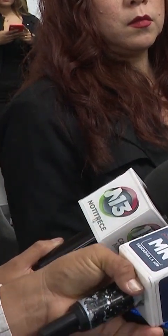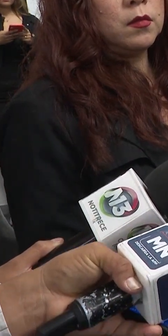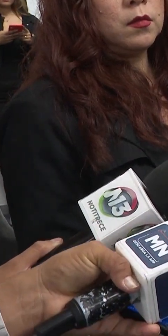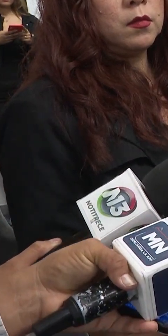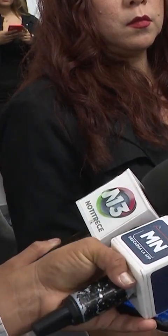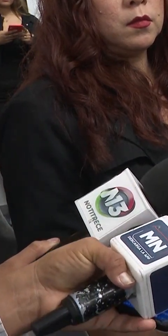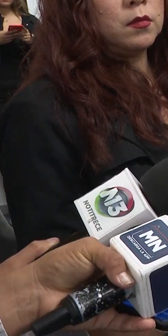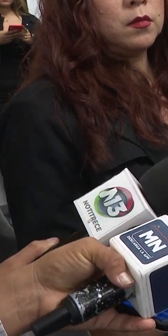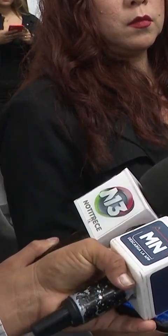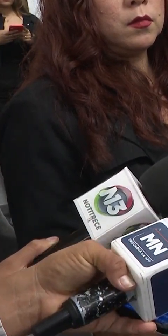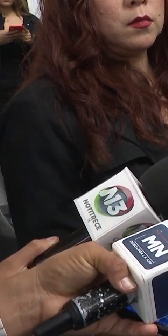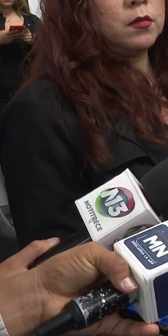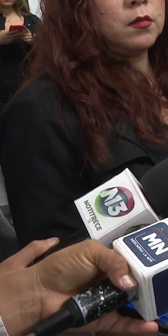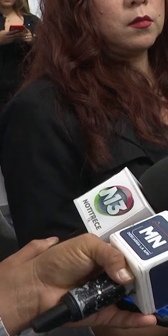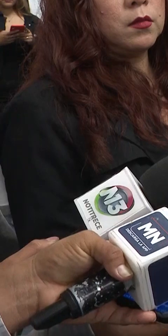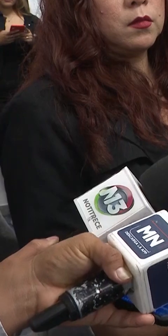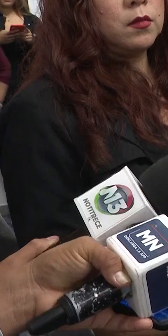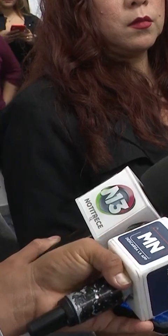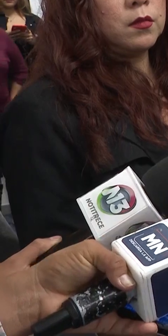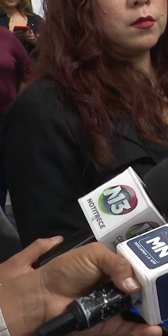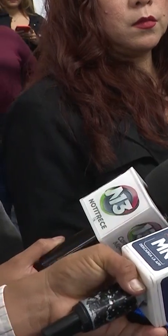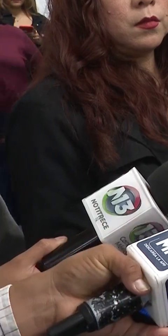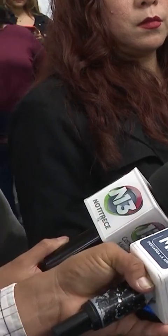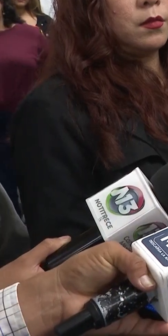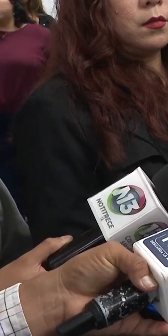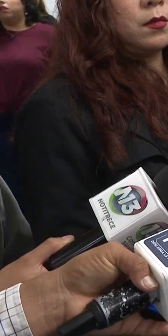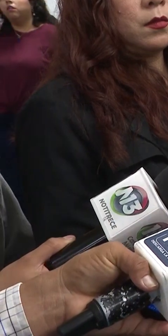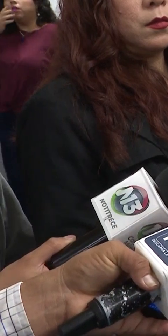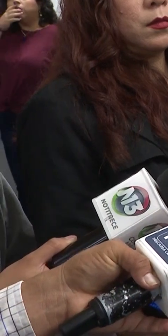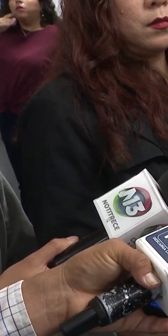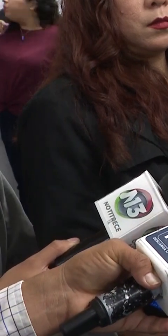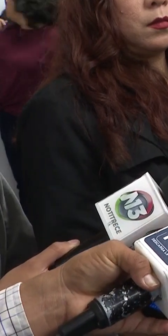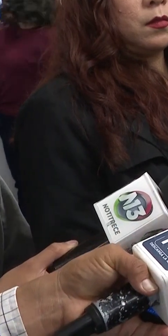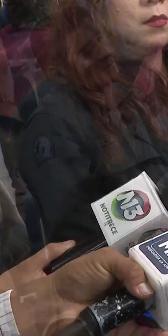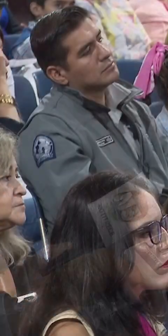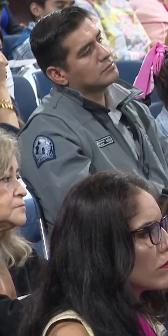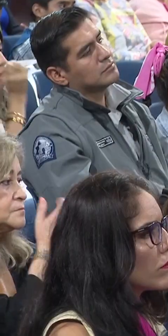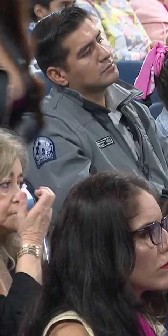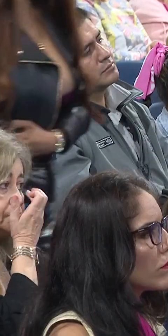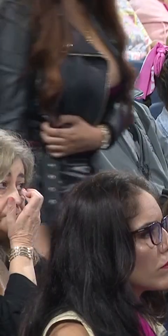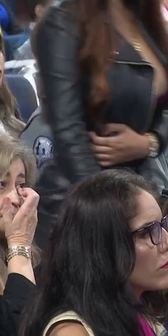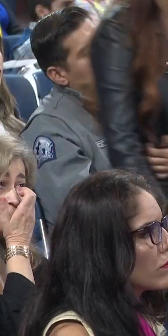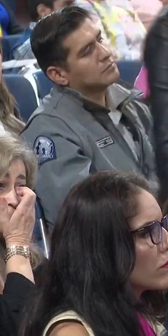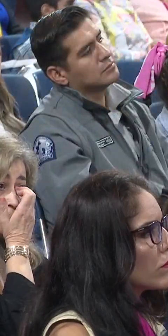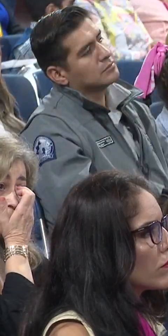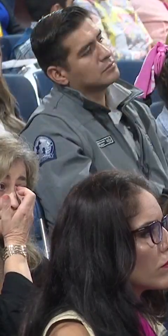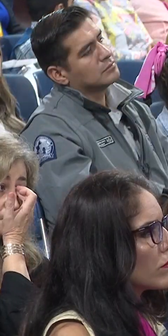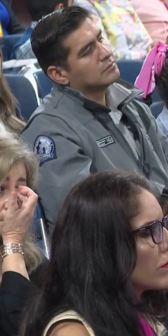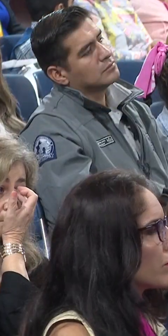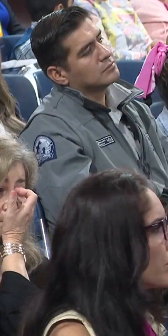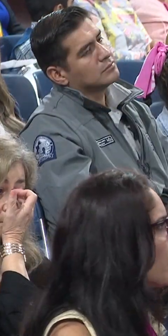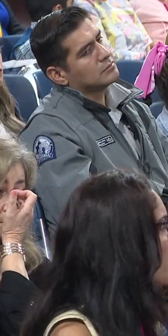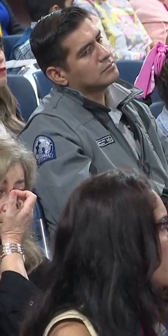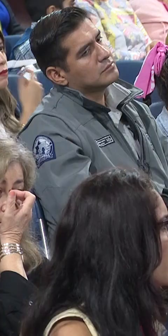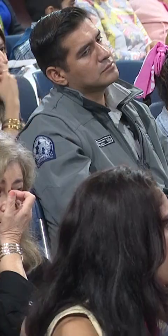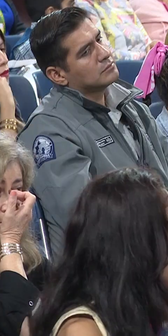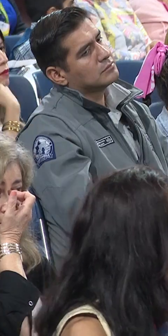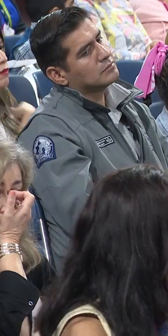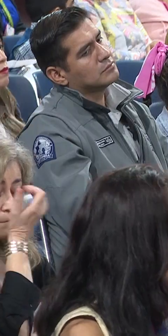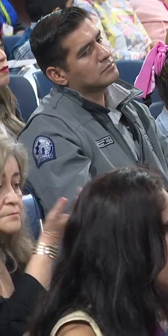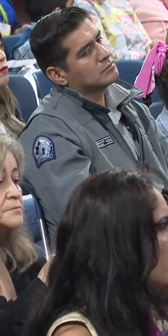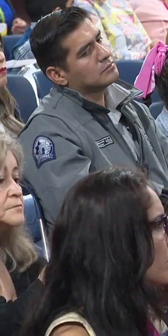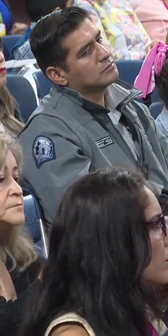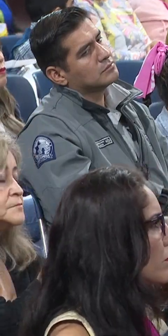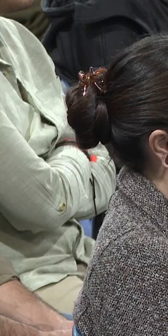poder garantizar que podamos duplicar la atención que tenemos actualmente en nuestro centro de autismo. El Centro de Autismo y Discapacidad Intelectual CADI